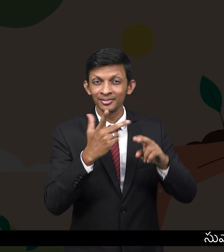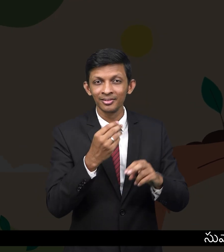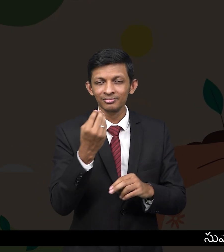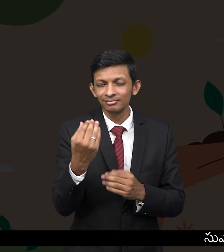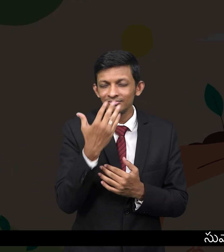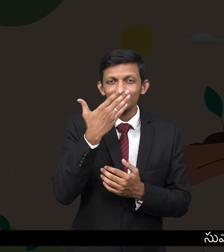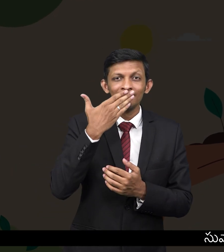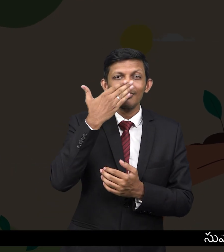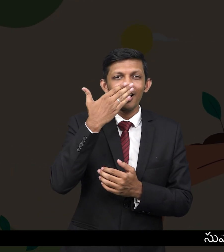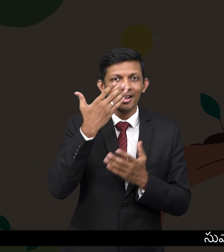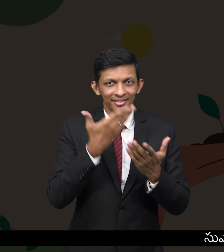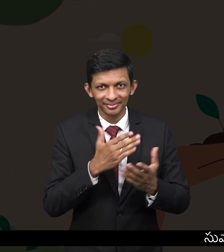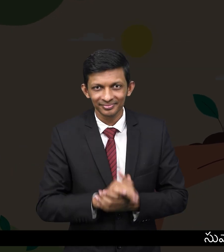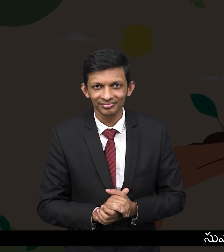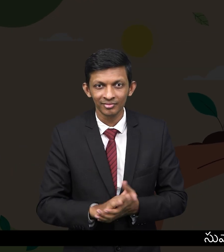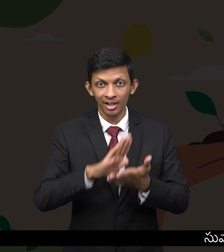సువాసన,